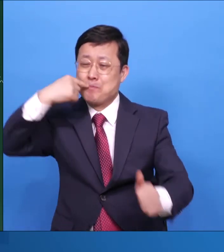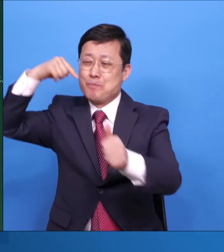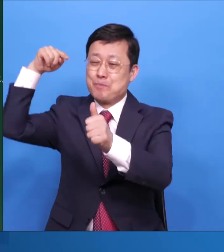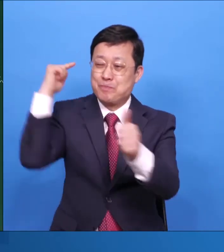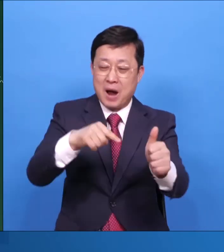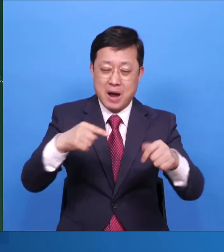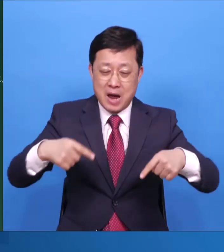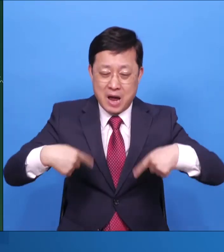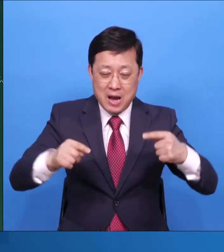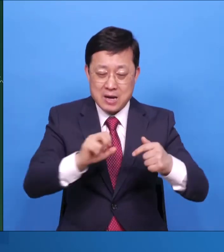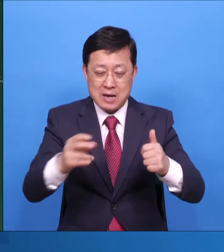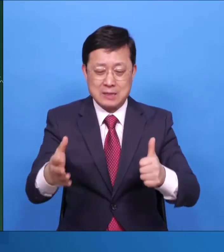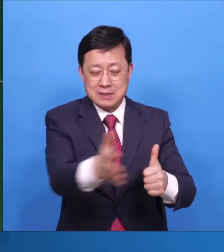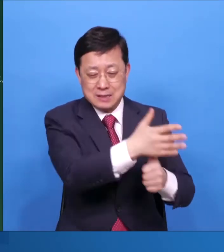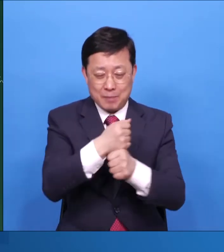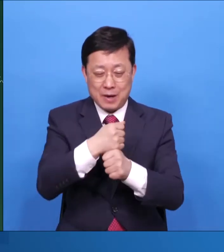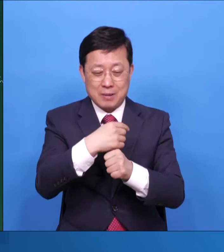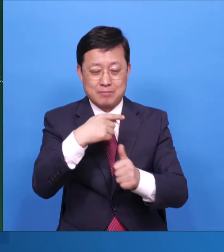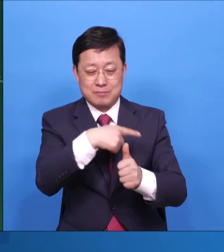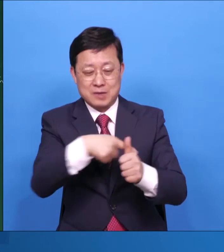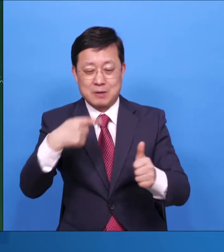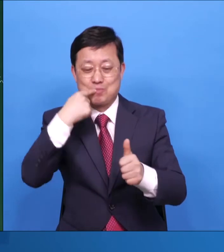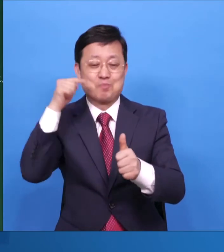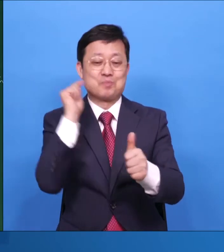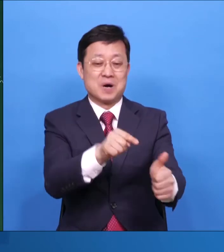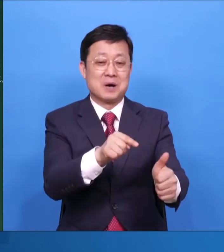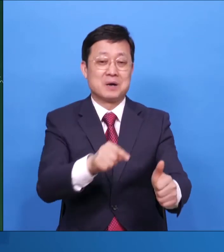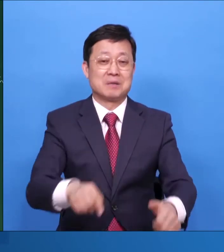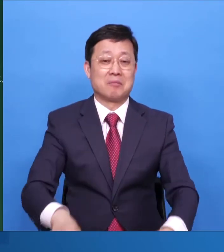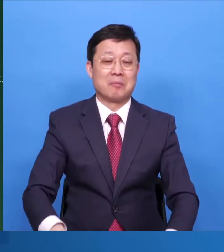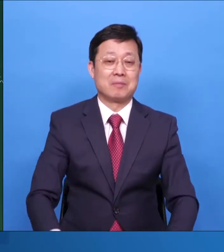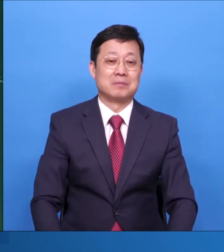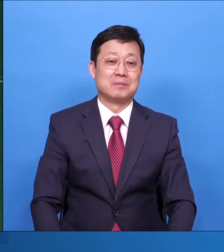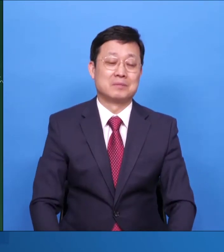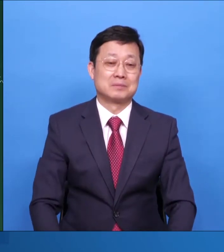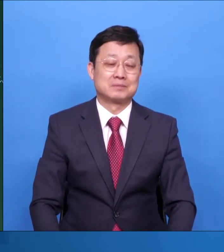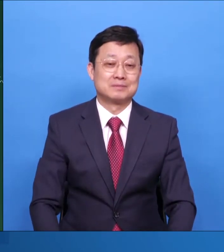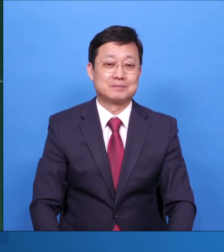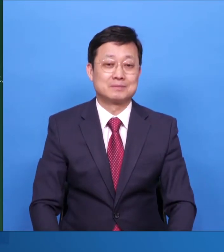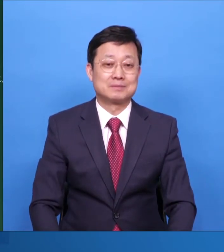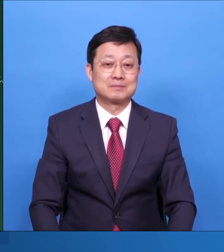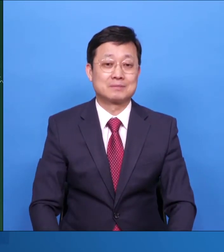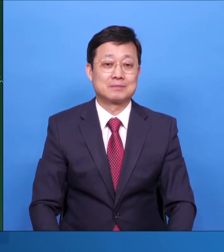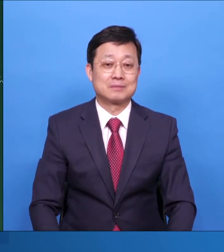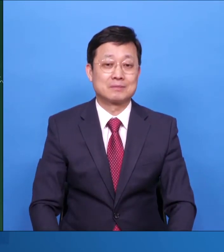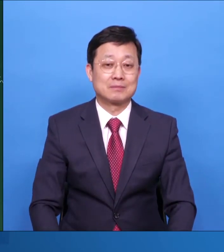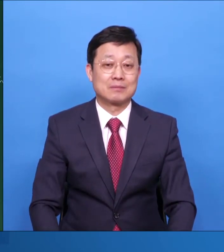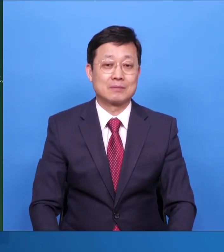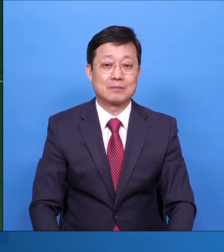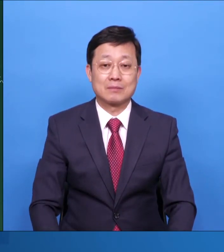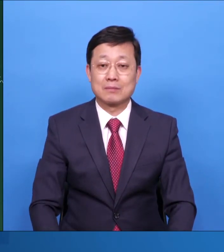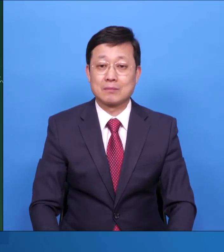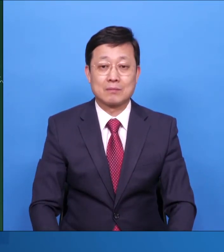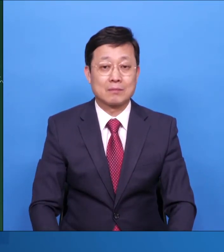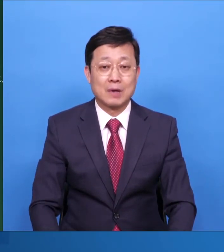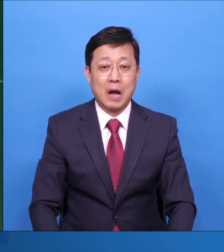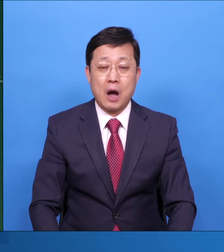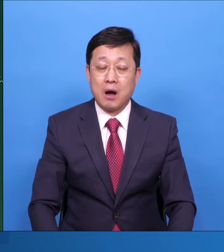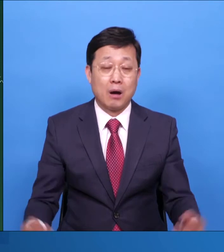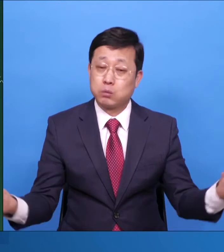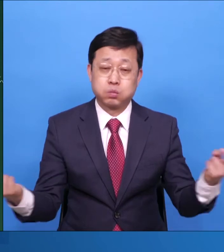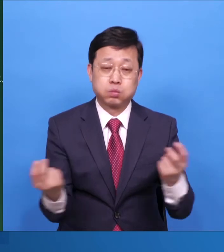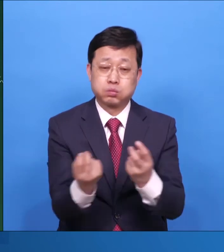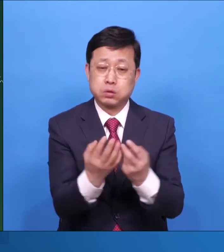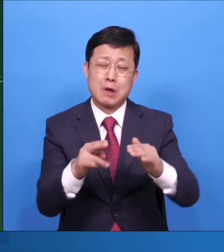se había deshecho de esos falsos profetas, pero lo habían acusado para que lo mataran por haber deshecho de esos. 그래서 호렙산을